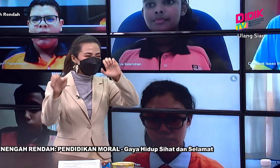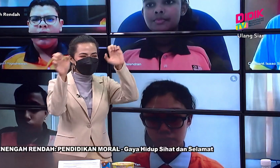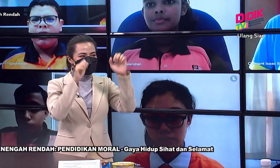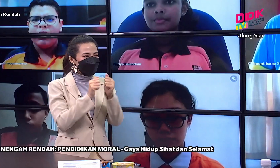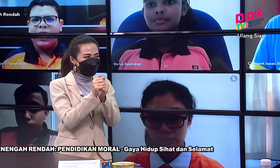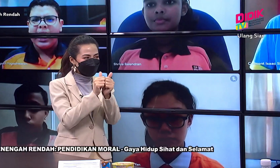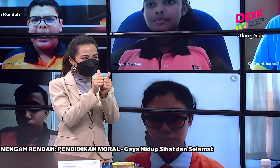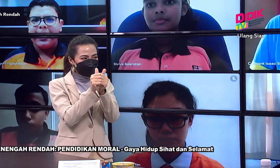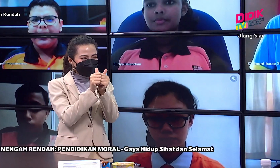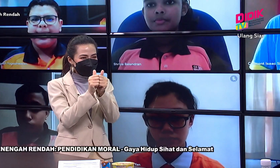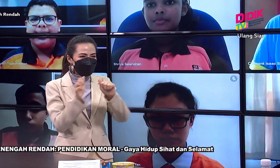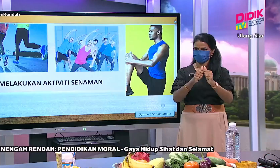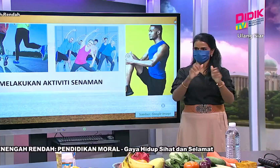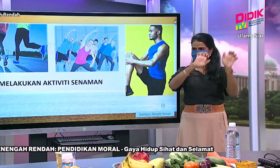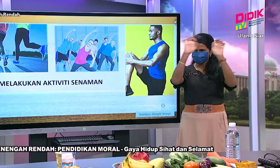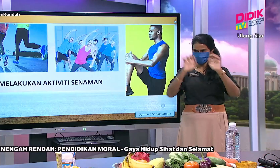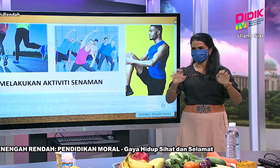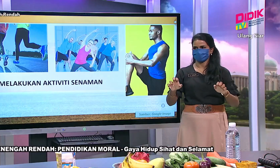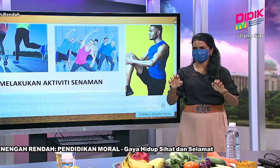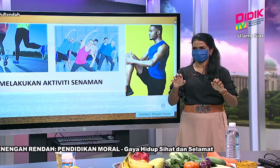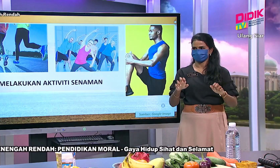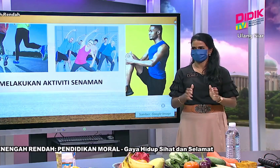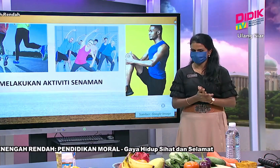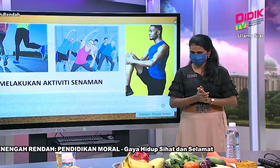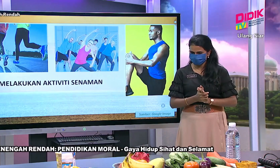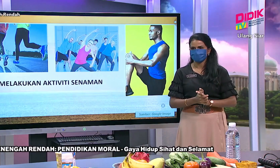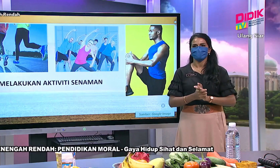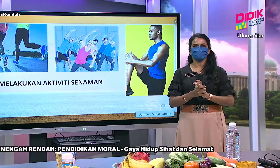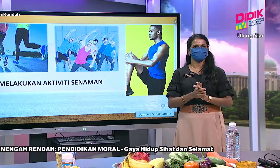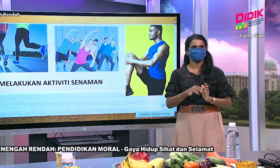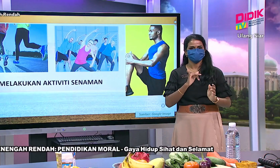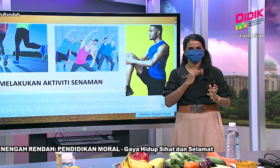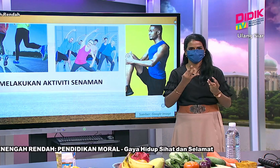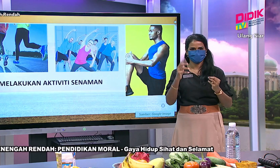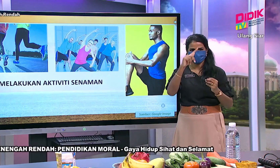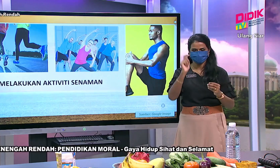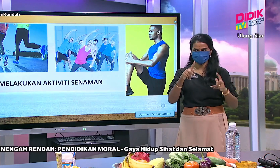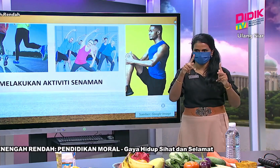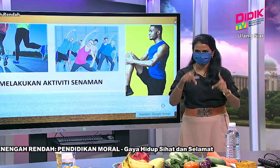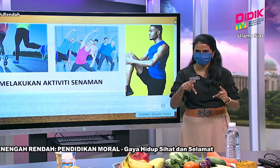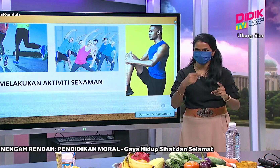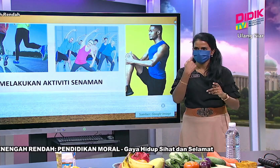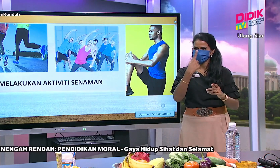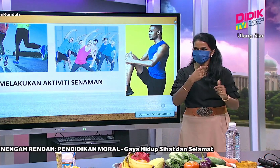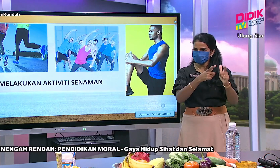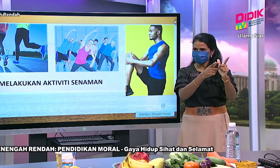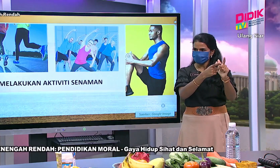ni. Aktiviti senaman. Okay. Ya. Okey, saya mau tanya pelajar. Siapa